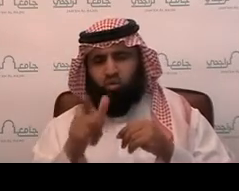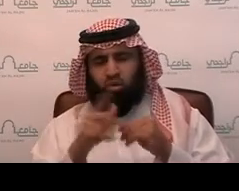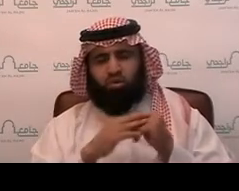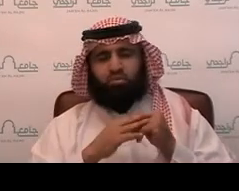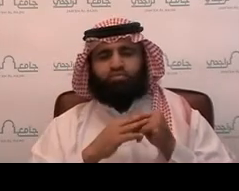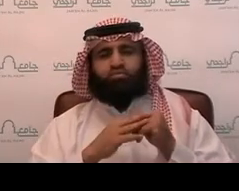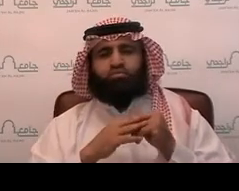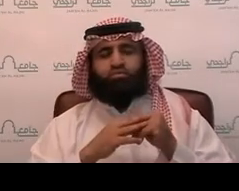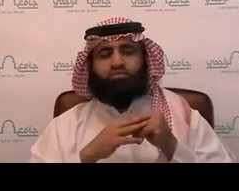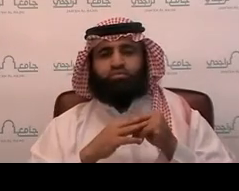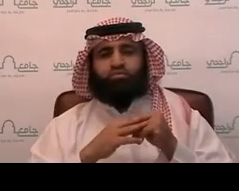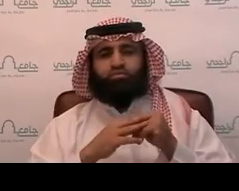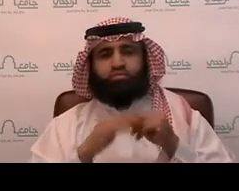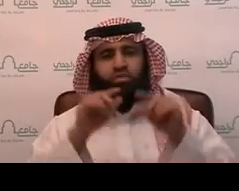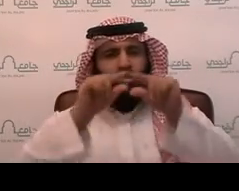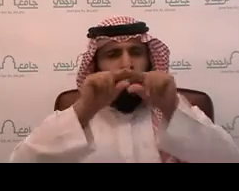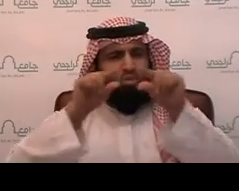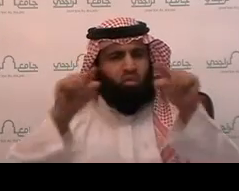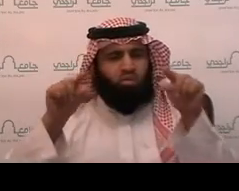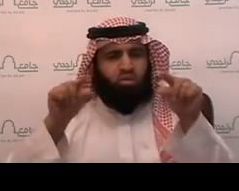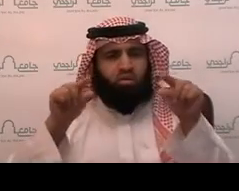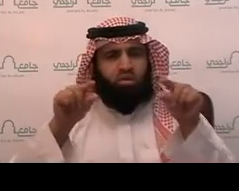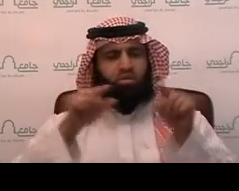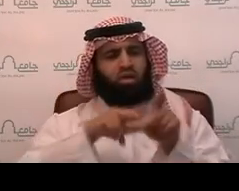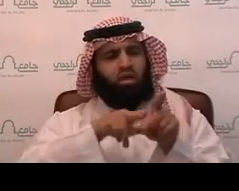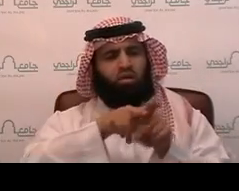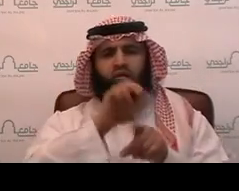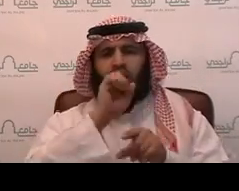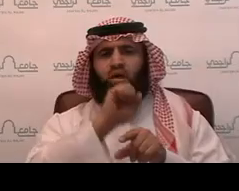في موعظة له بعنوان: جزاء المخالفين